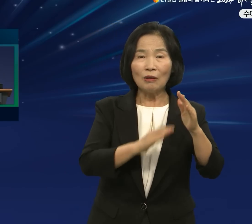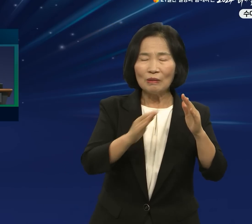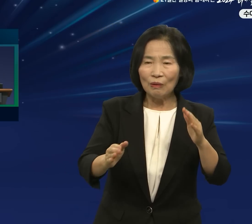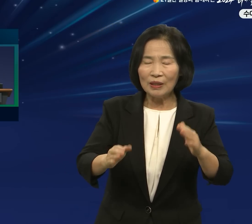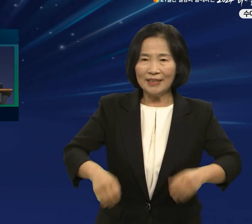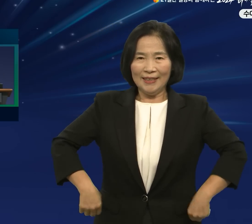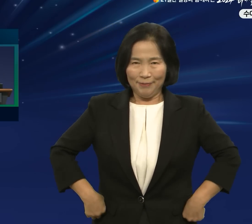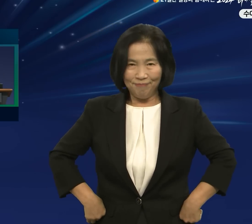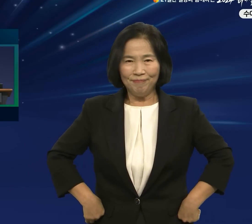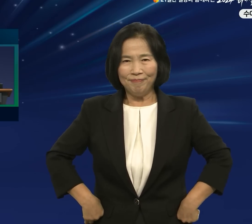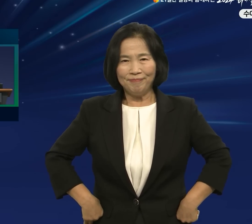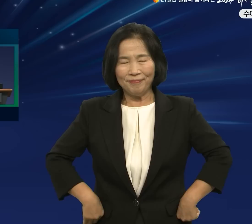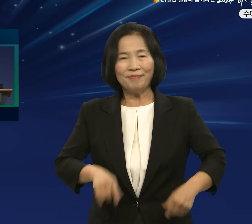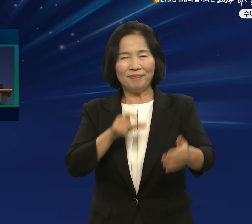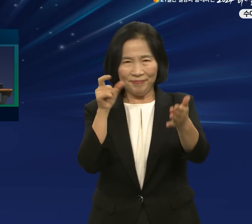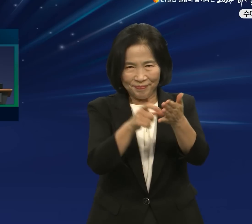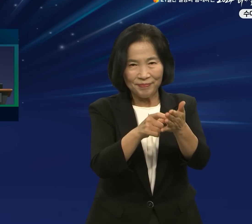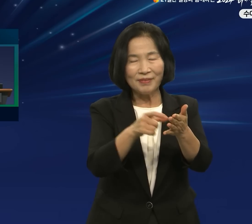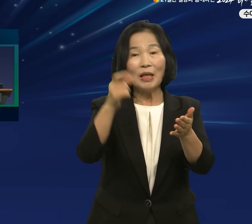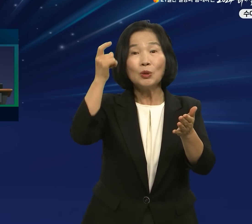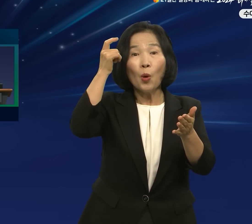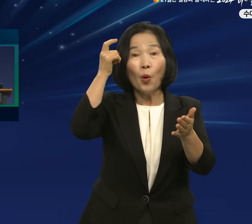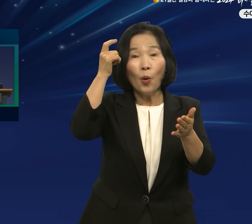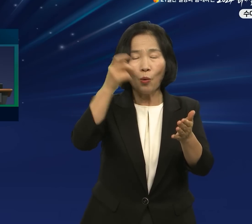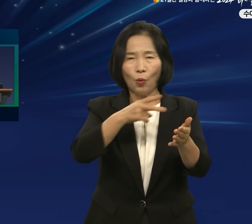입적을 해줬습니다.